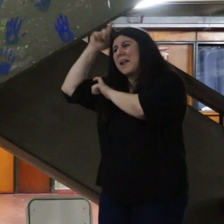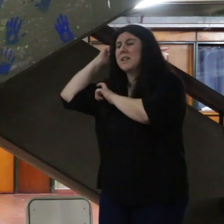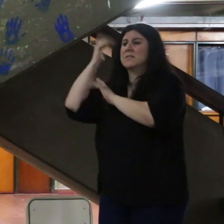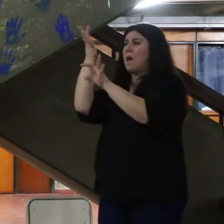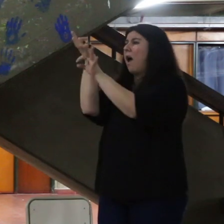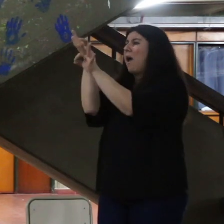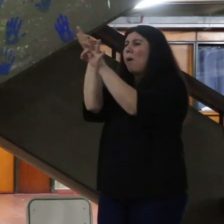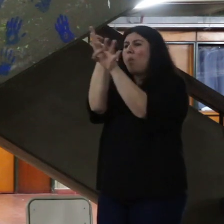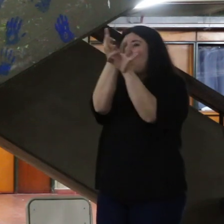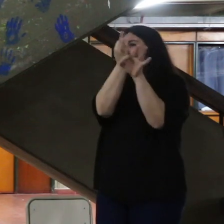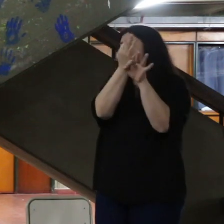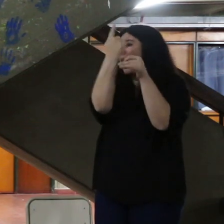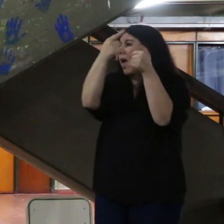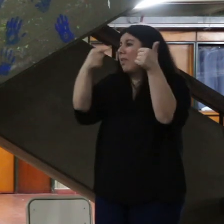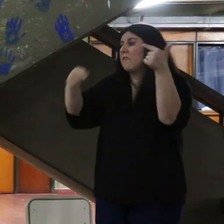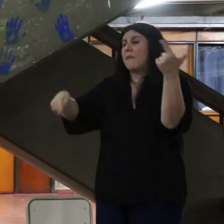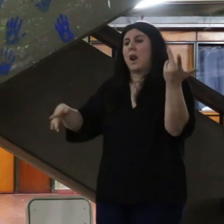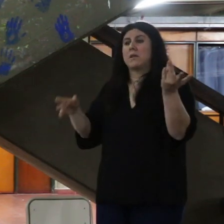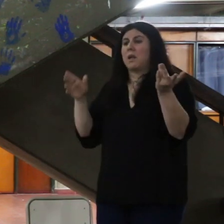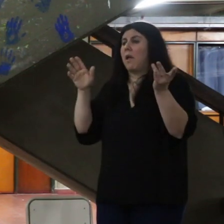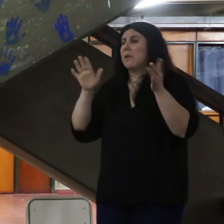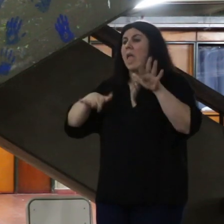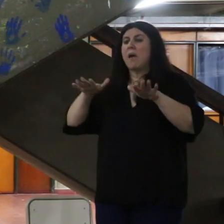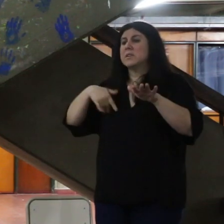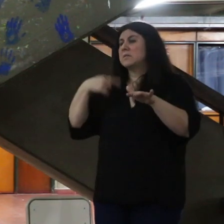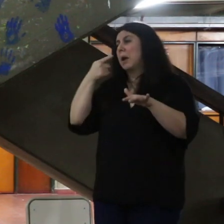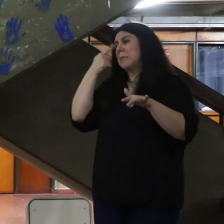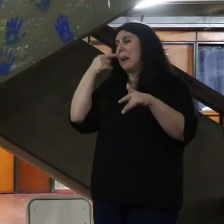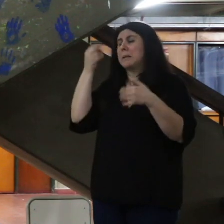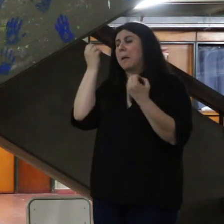escuelas que las dejamos caer y morir.